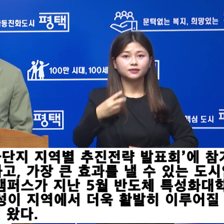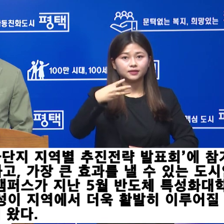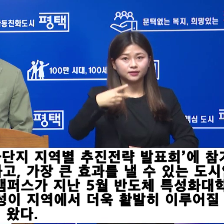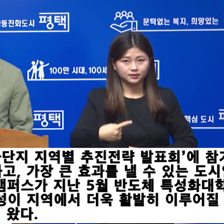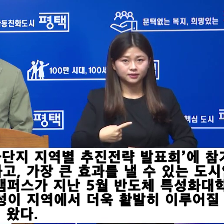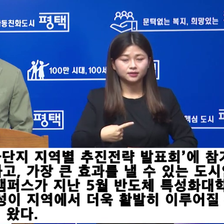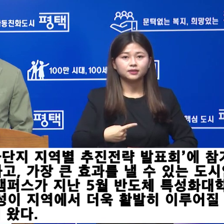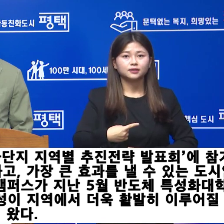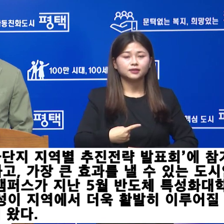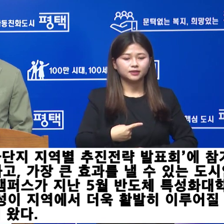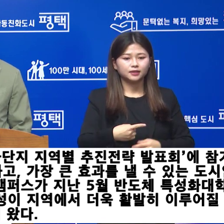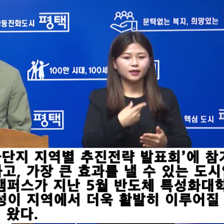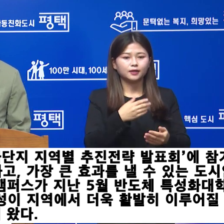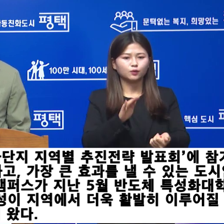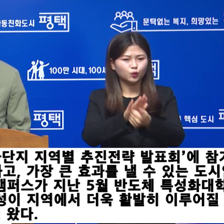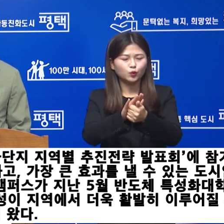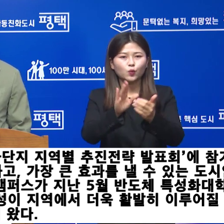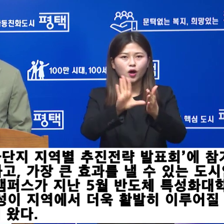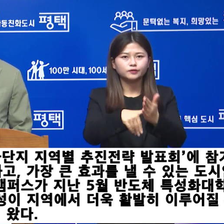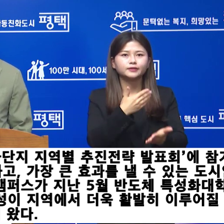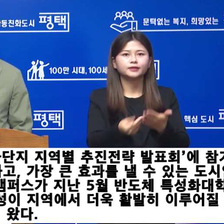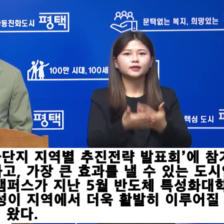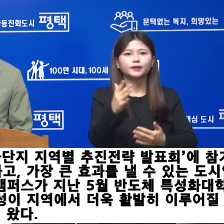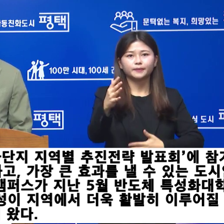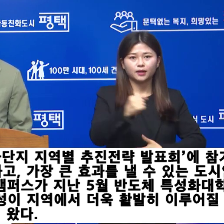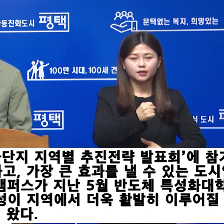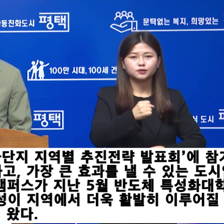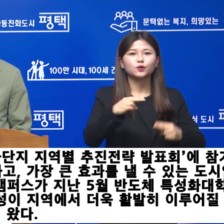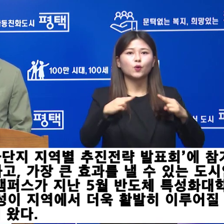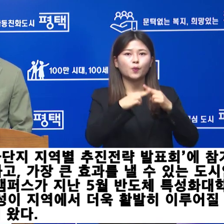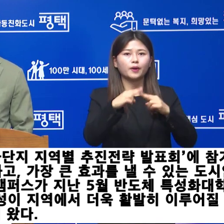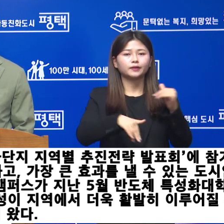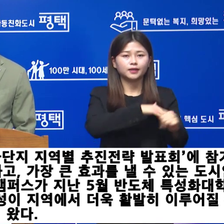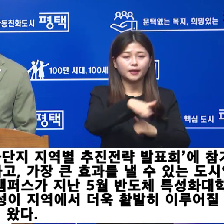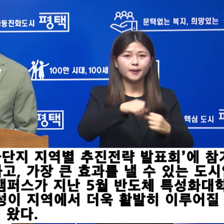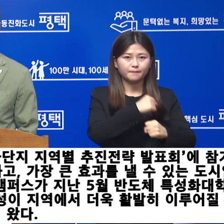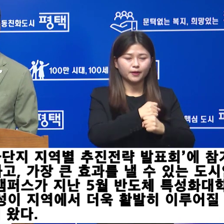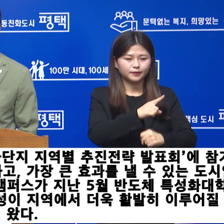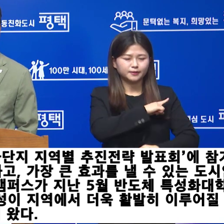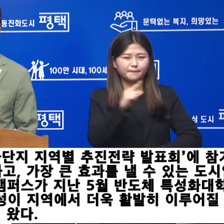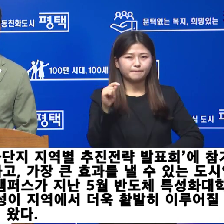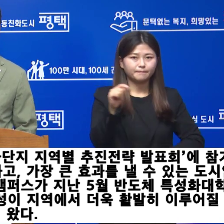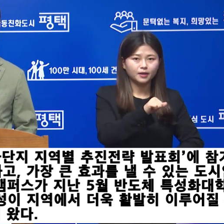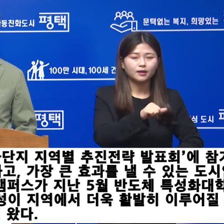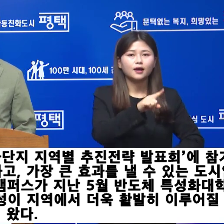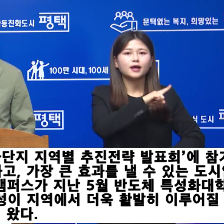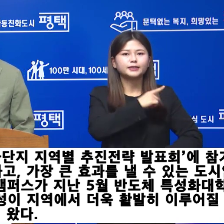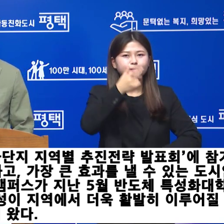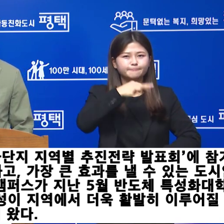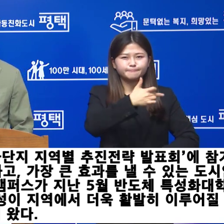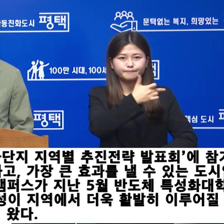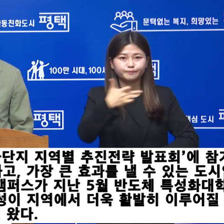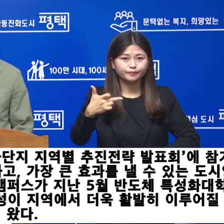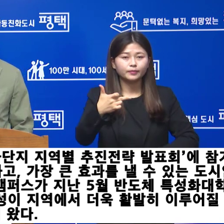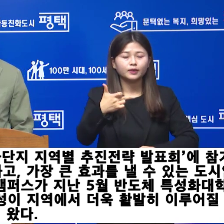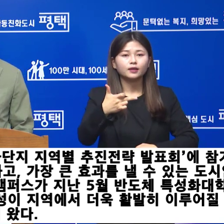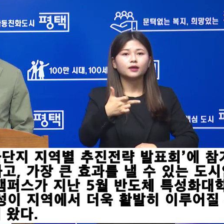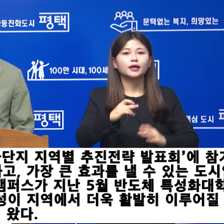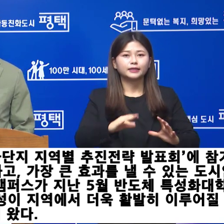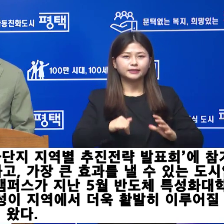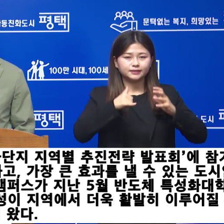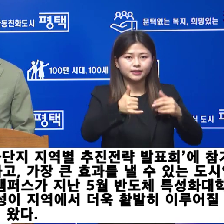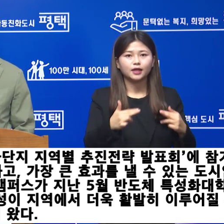평택시의 행정적 경험으로 반도체 생태계를 구축하여 가장 신속하고 가장 큰 효과를 낼 수 있는